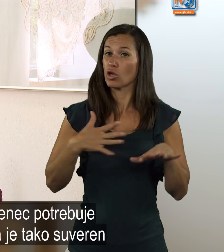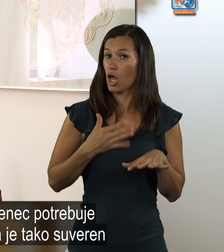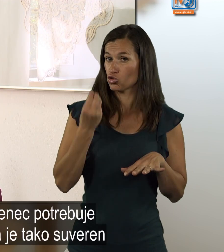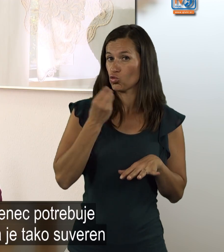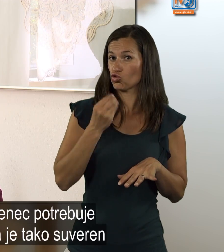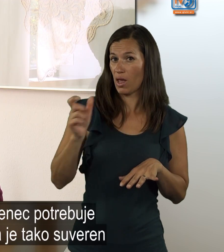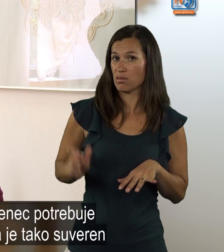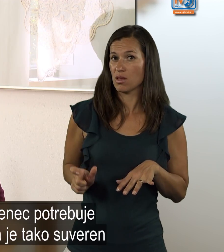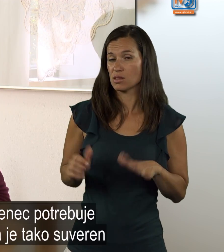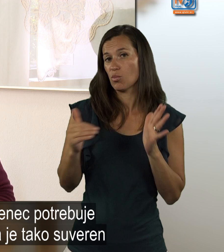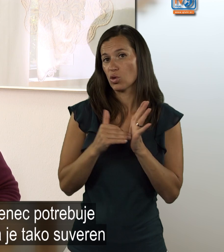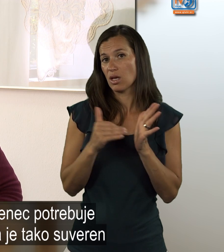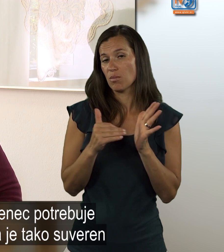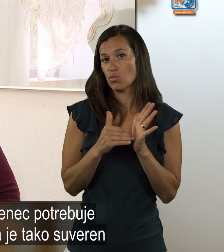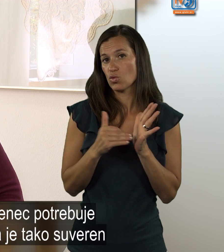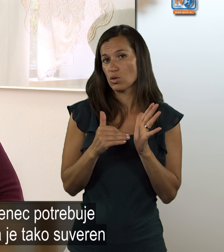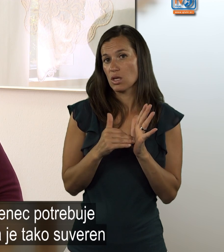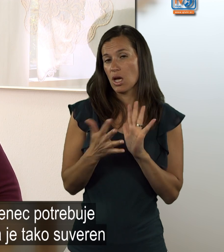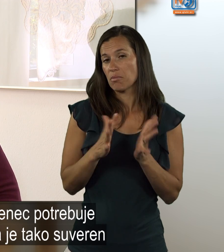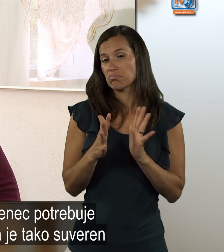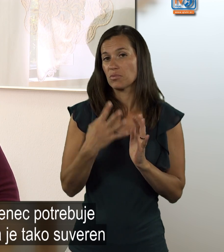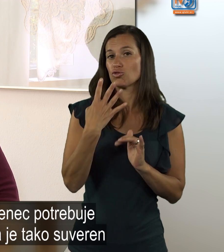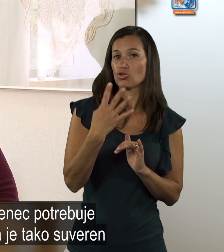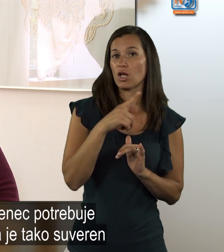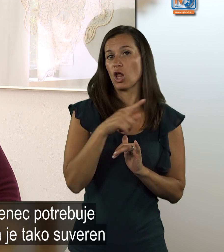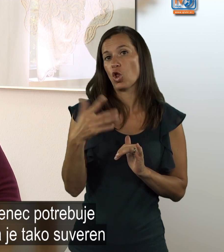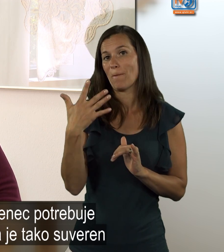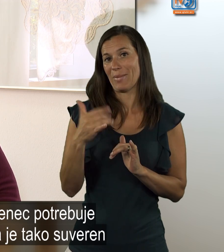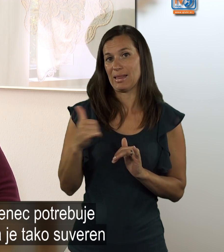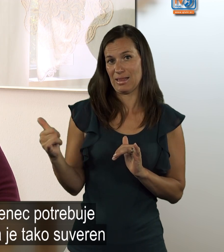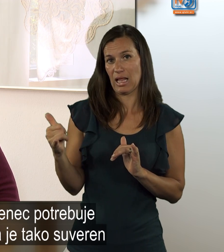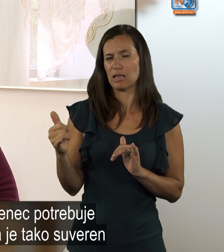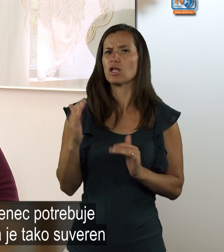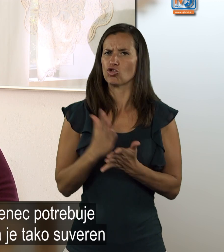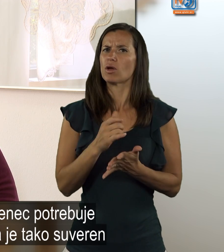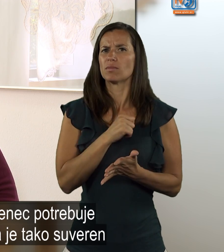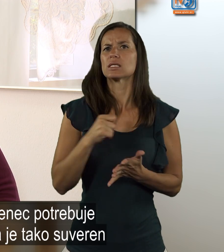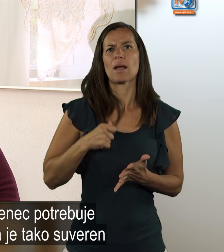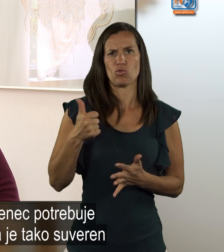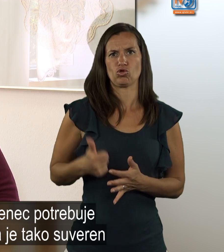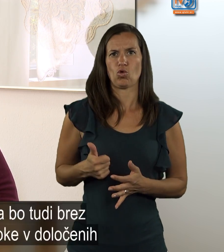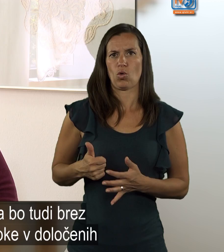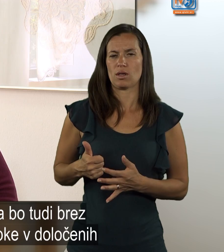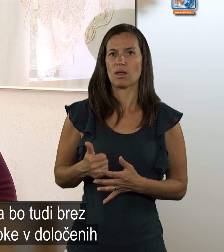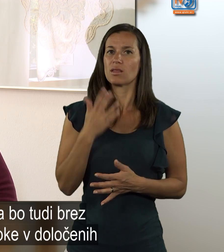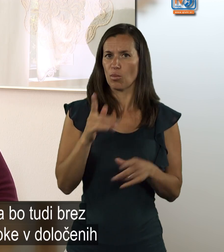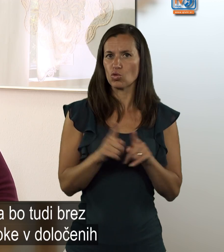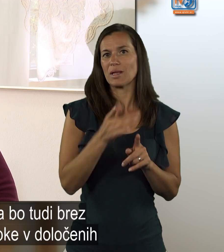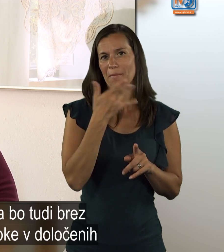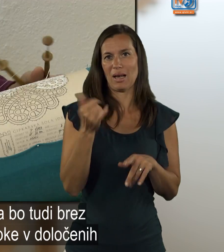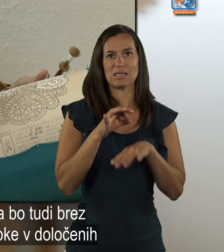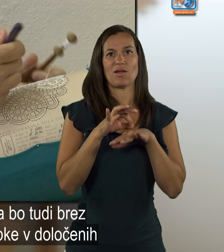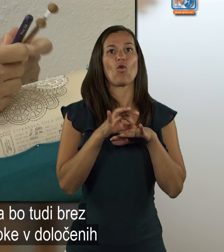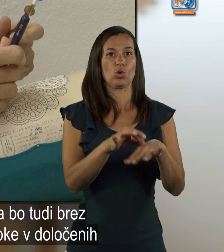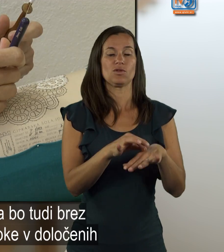Povprečen naš učenec potrebuje 4 do 5 let, da je tako suveren in samostojen, da bo tudi